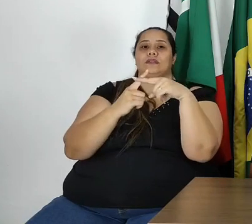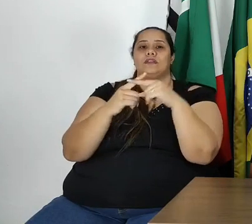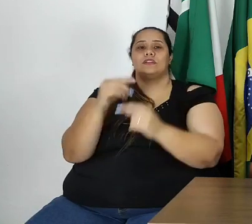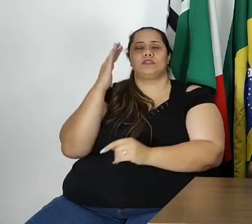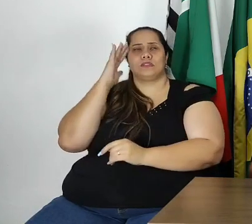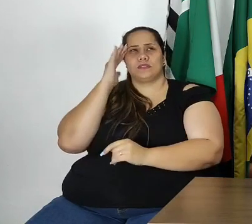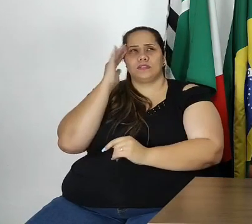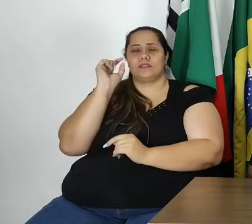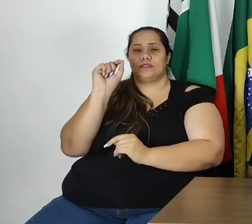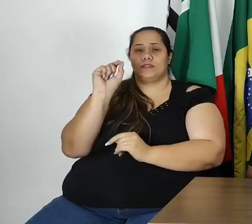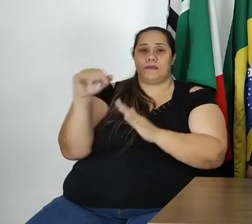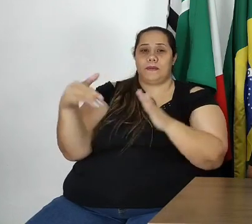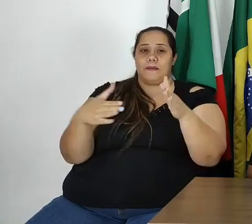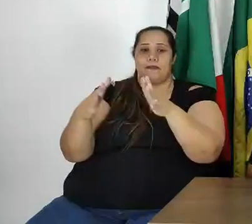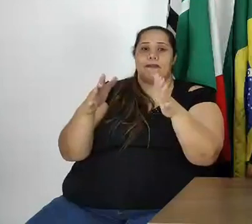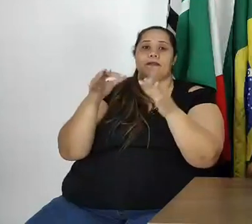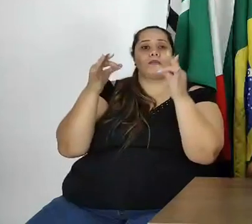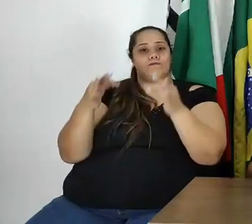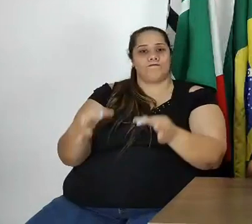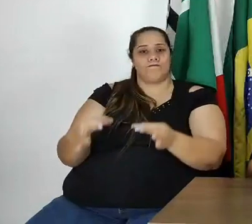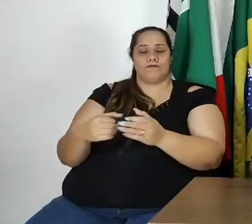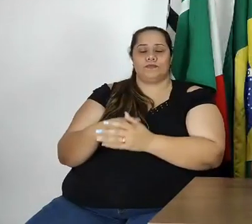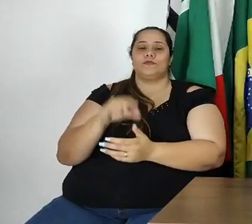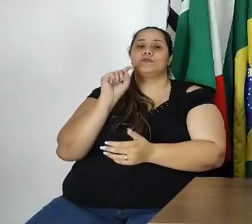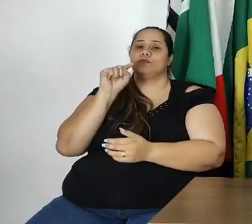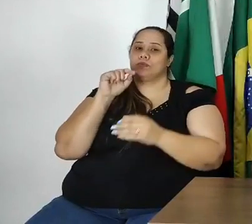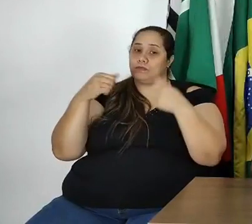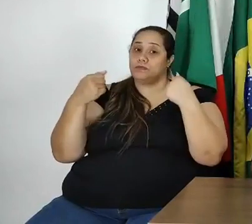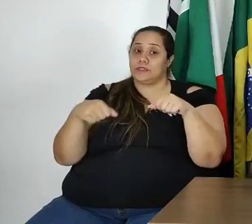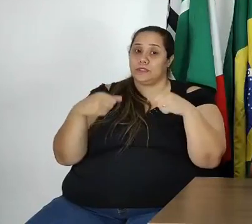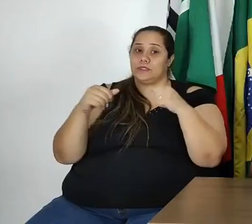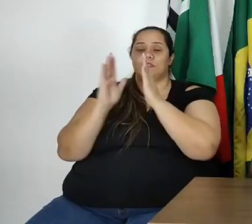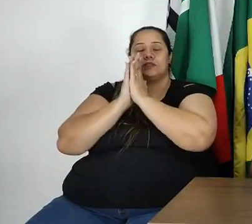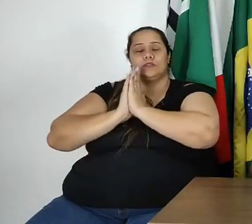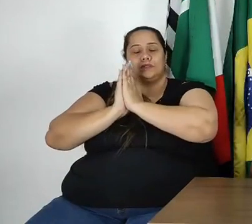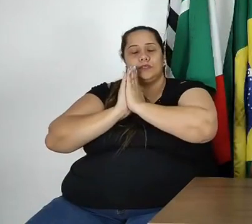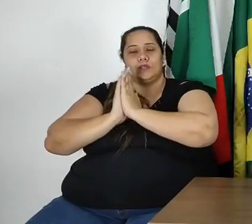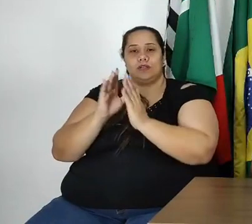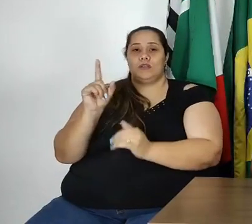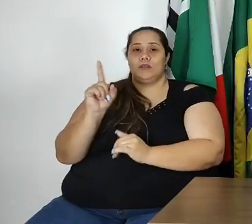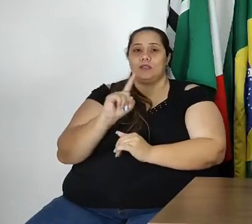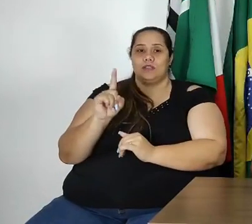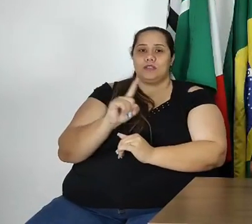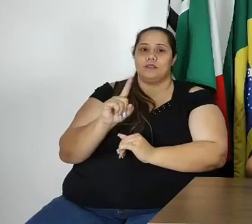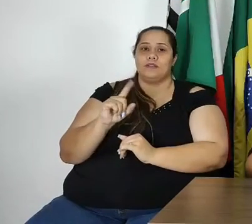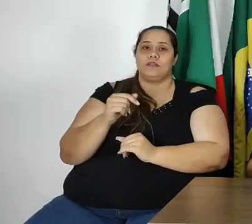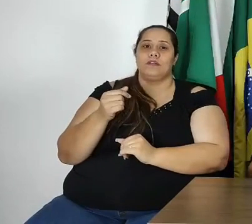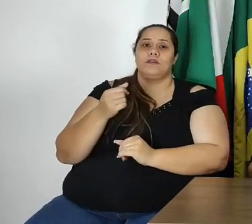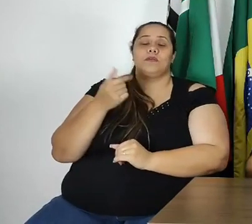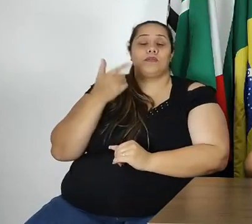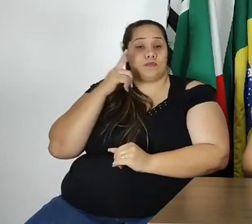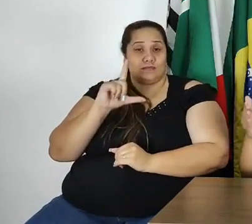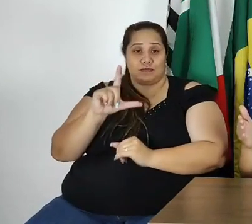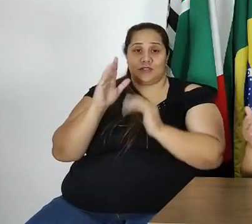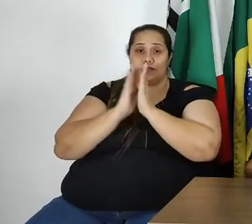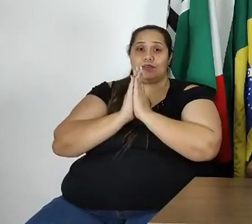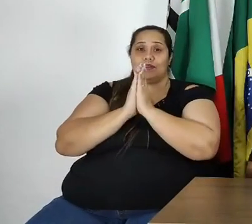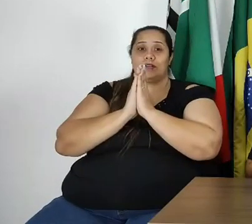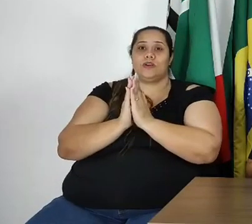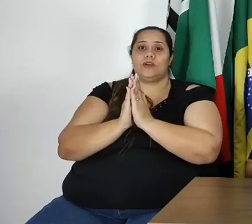direção. A gente precisa orar. Se você não consegue orar sozinho no seu quarto, começa orando